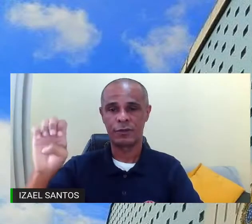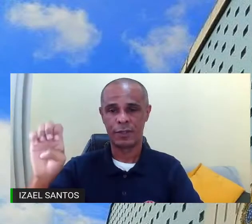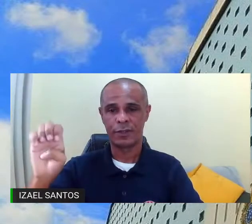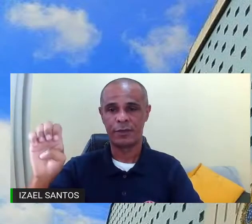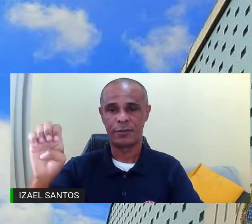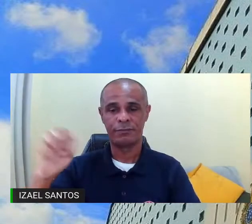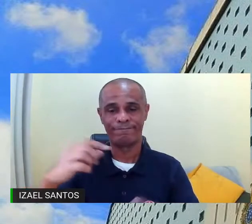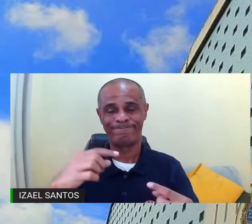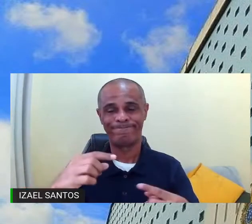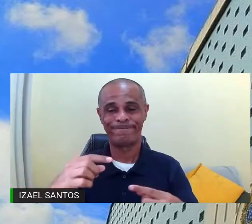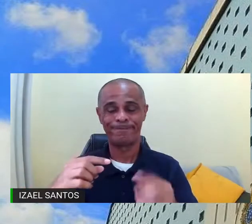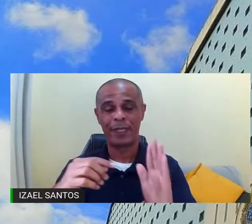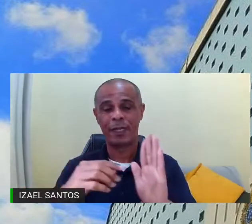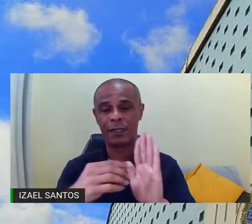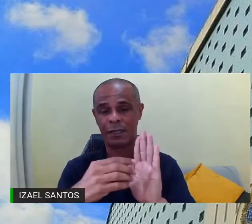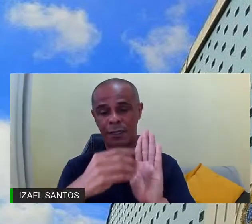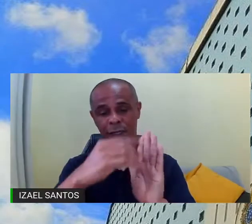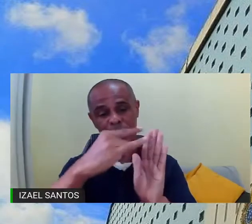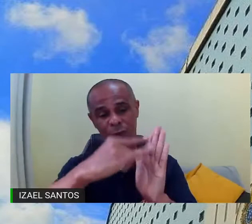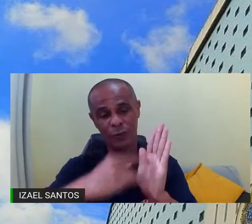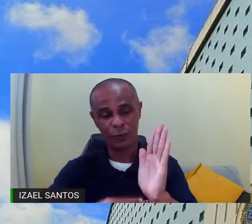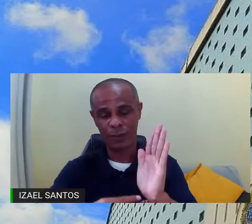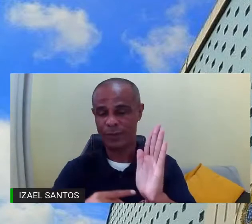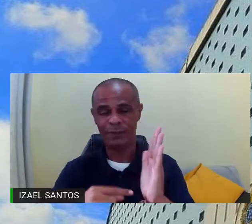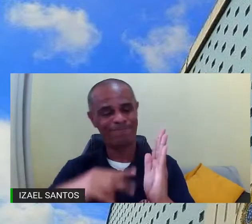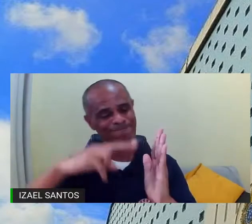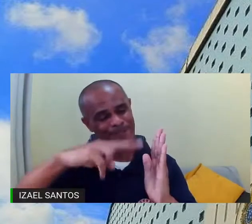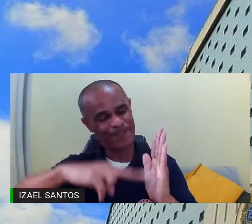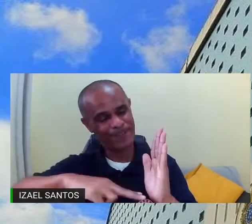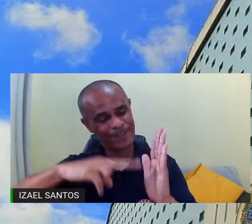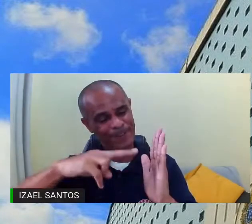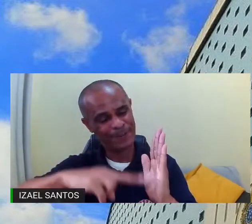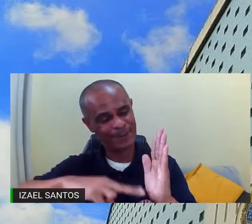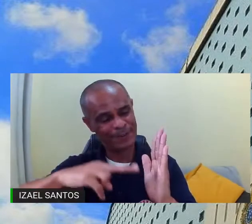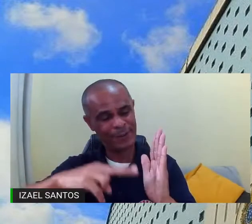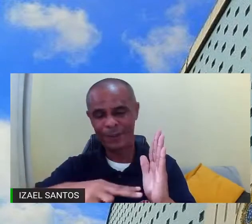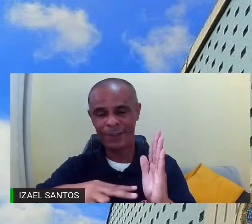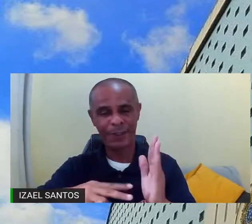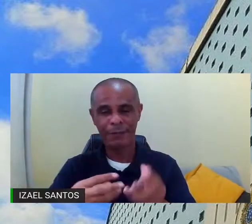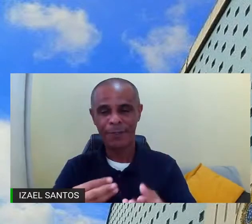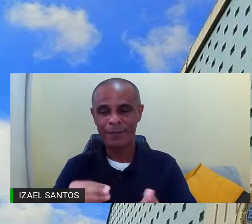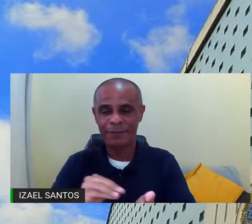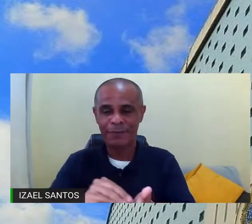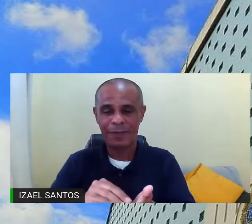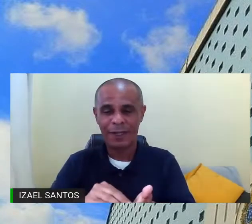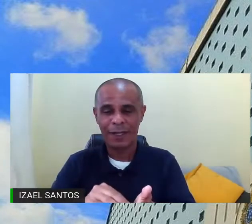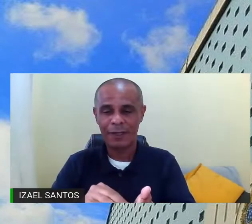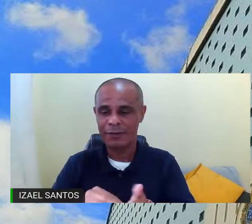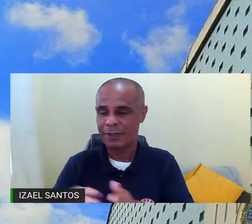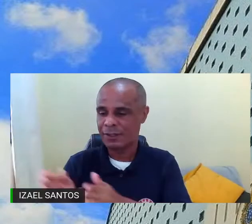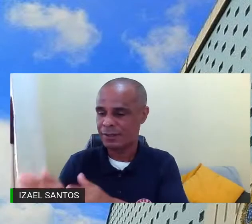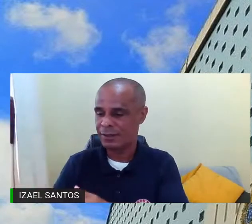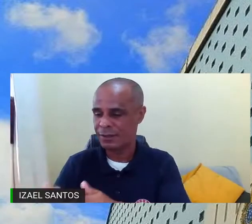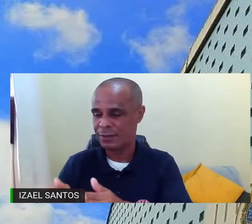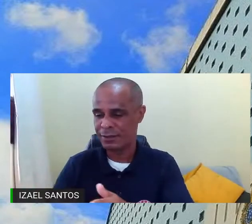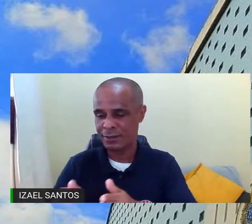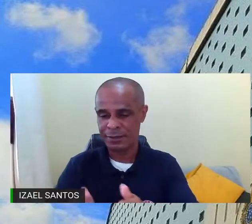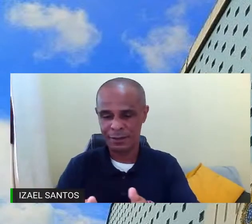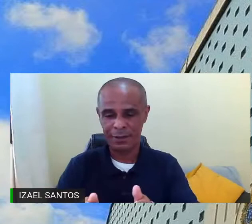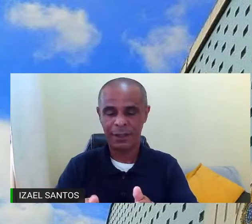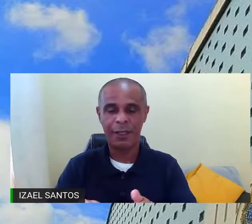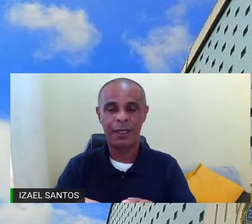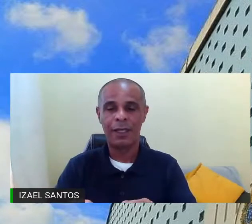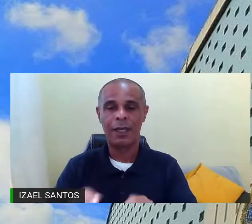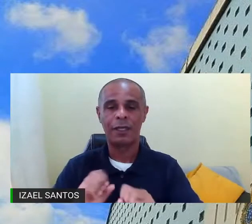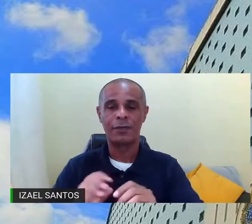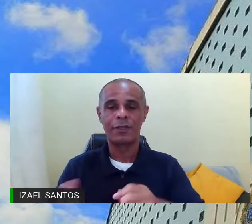ser sintetizada pelo direcionamento a uma completa fragmentação da etapa final da educação básica,